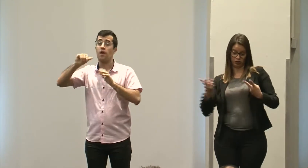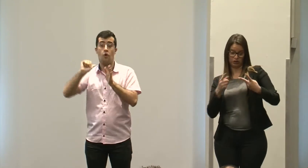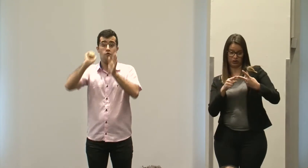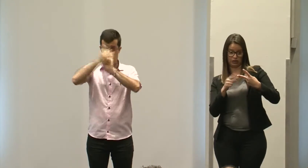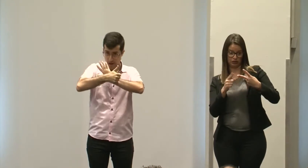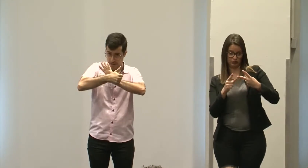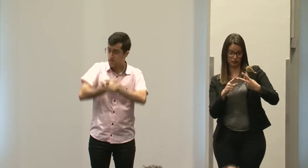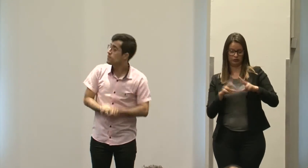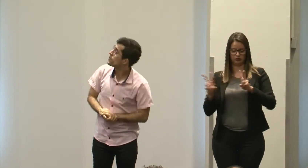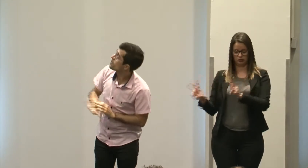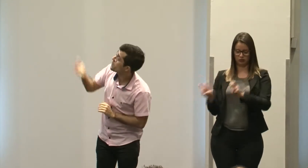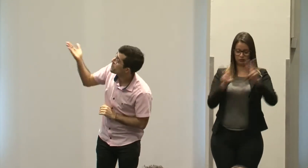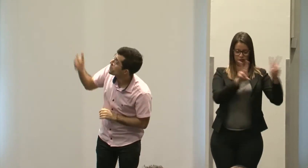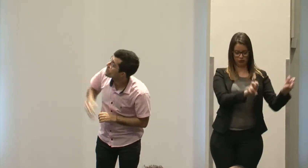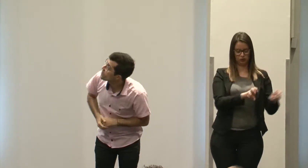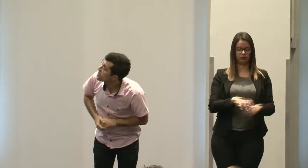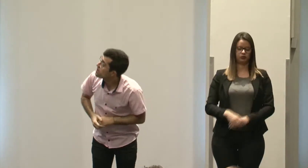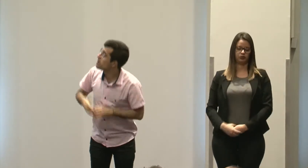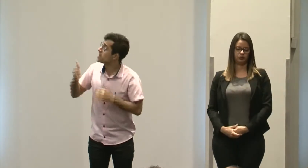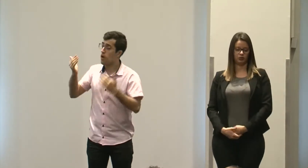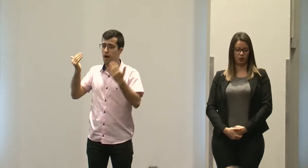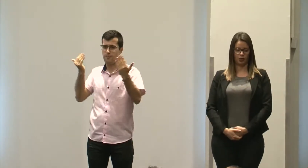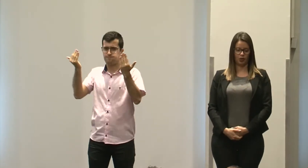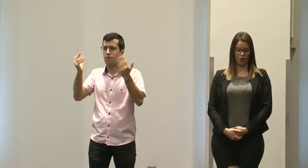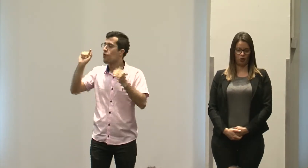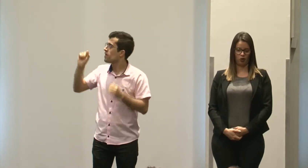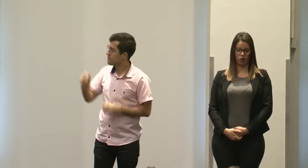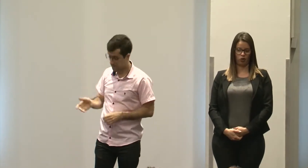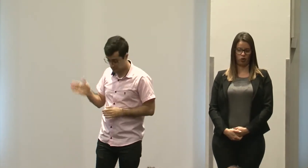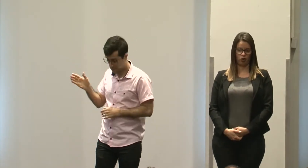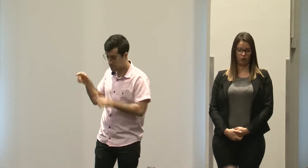A segunda classificação é a de configuração de mãos.